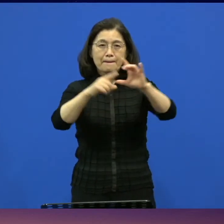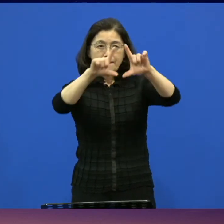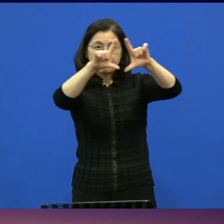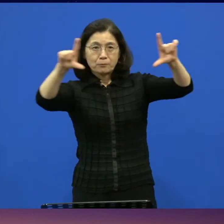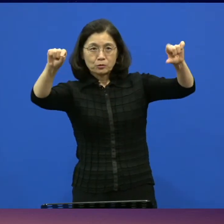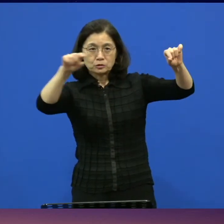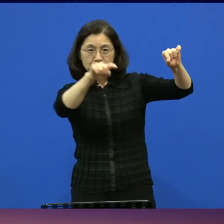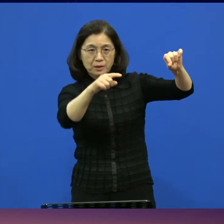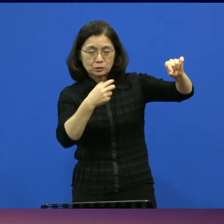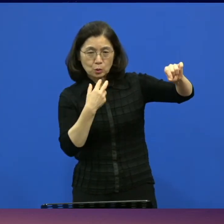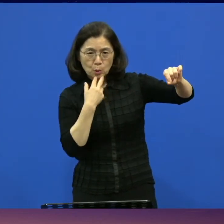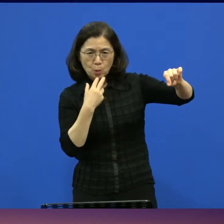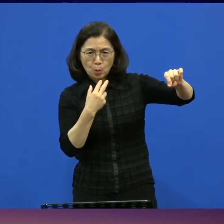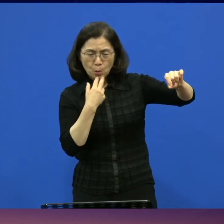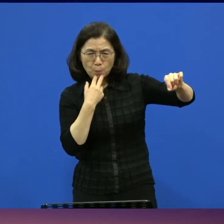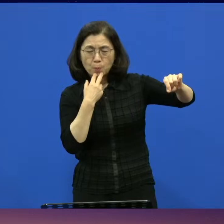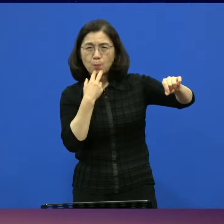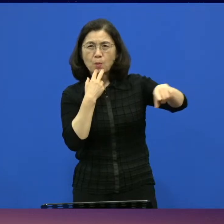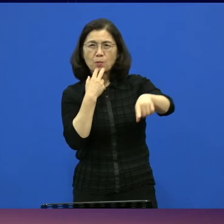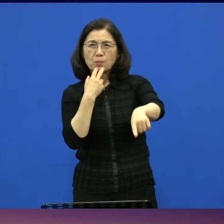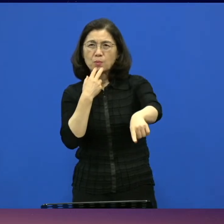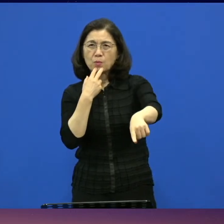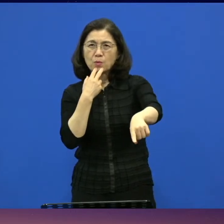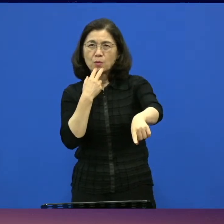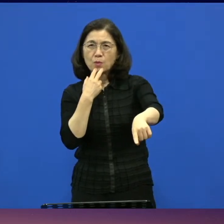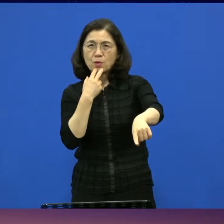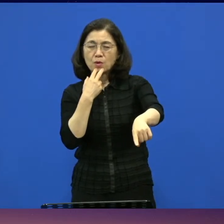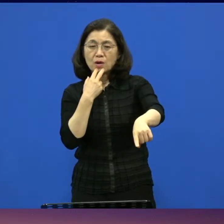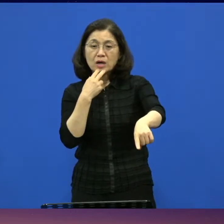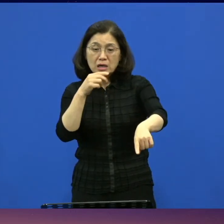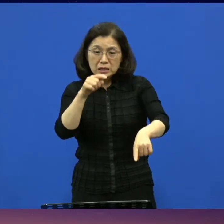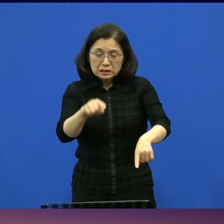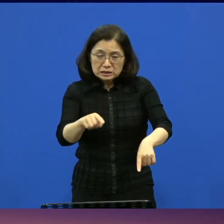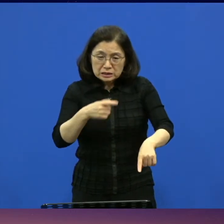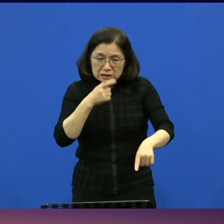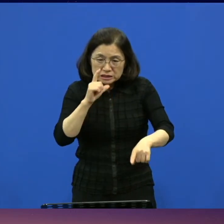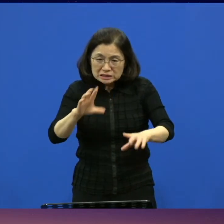그러니까 무질서한 그 상태, 그게 우리의 마음의 현주소라는 거예요.